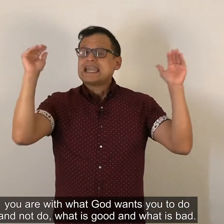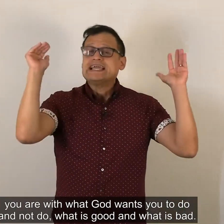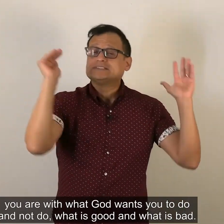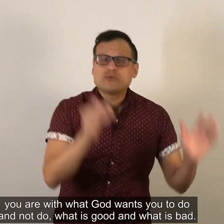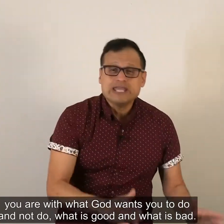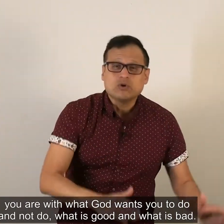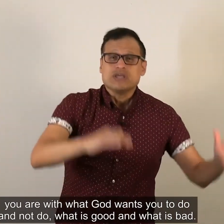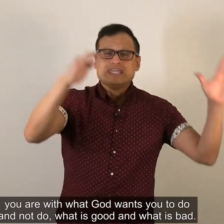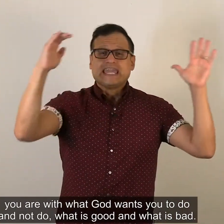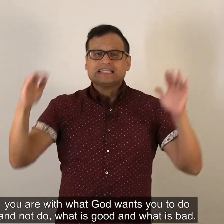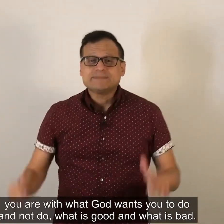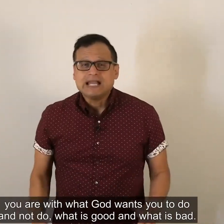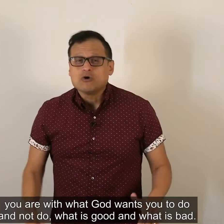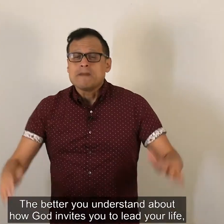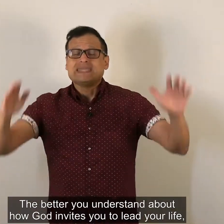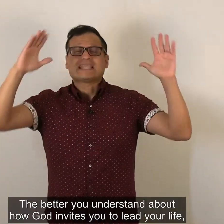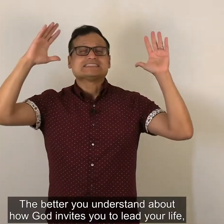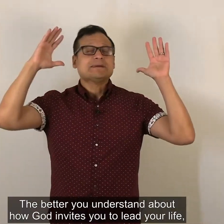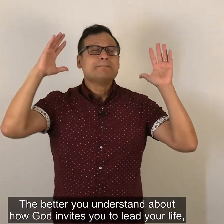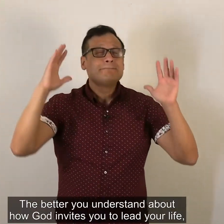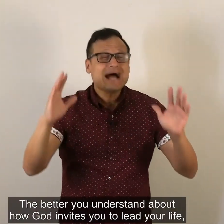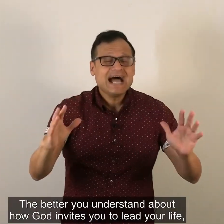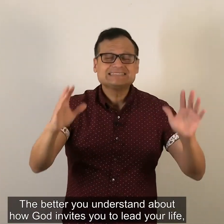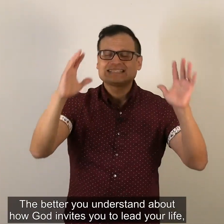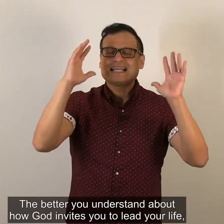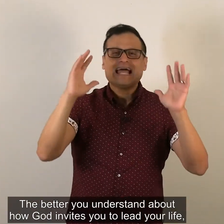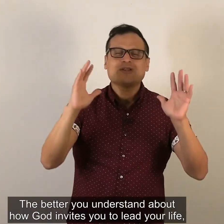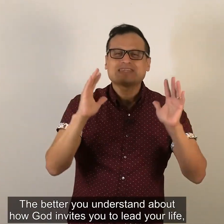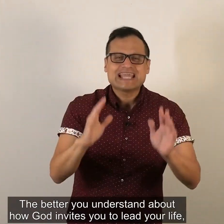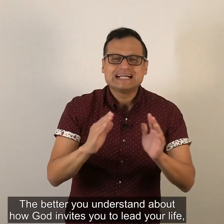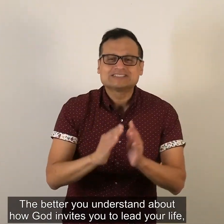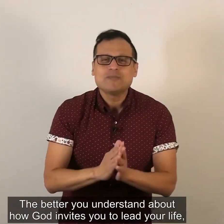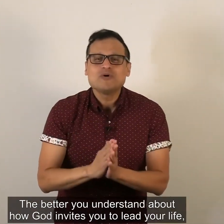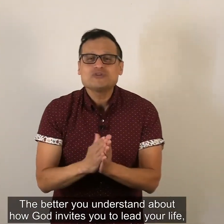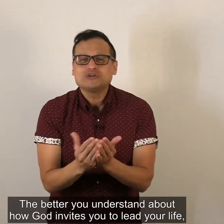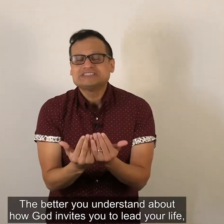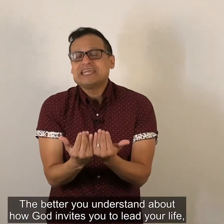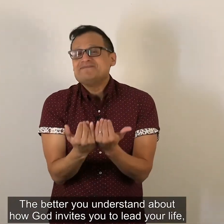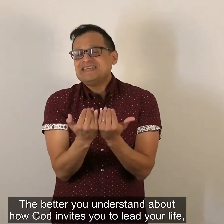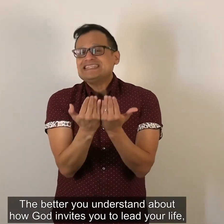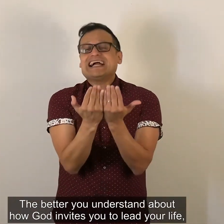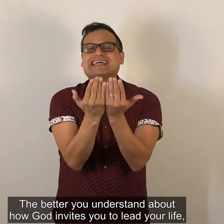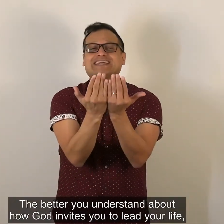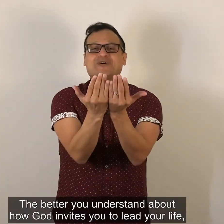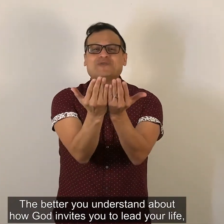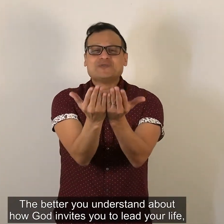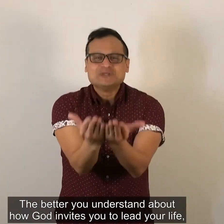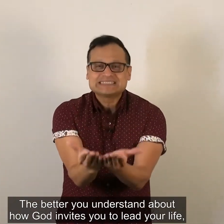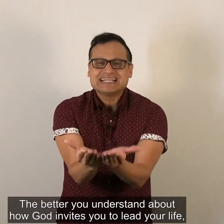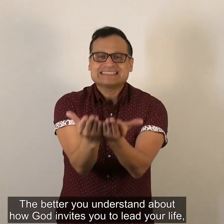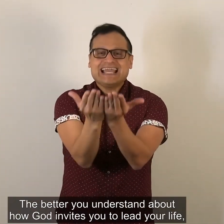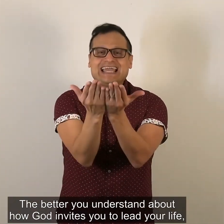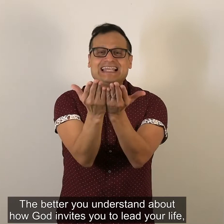es bueno y qué es malo, mientras más claro tengas cómo Dios te invita a que te conduzcas en la